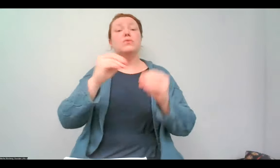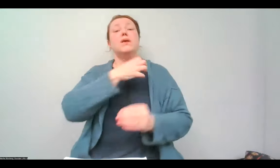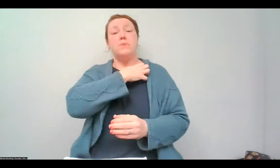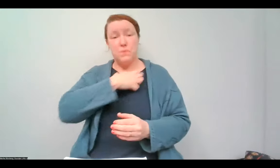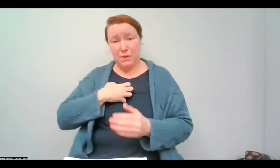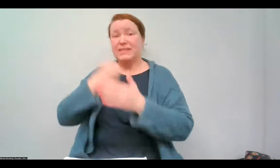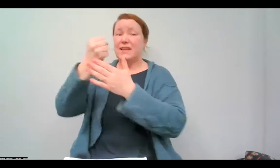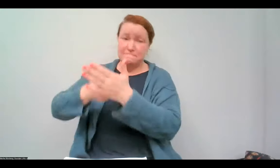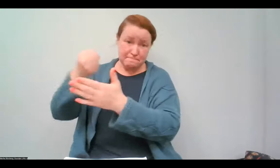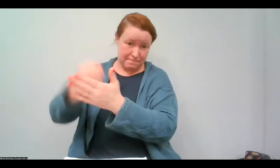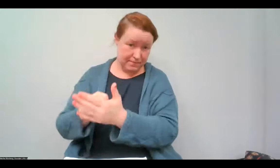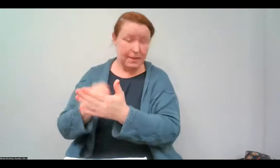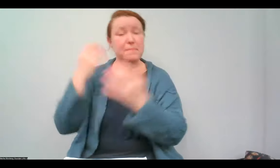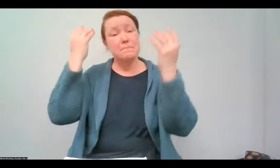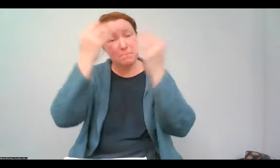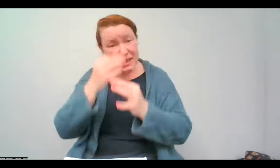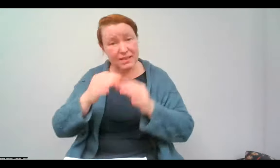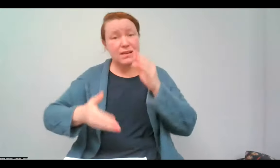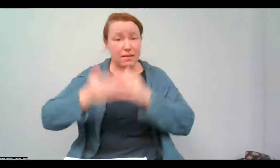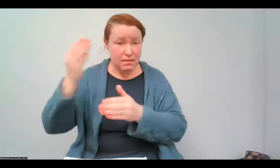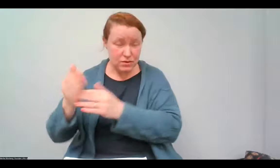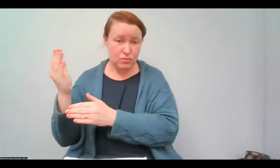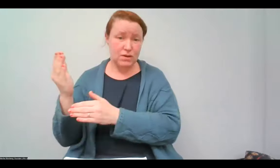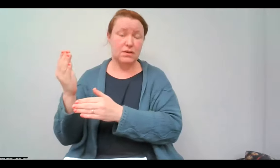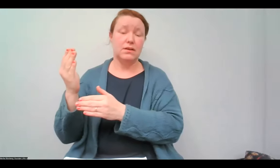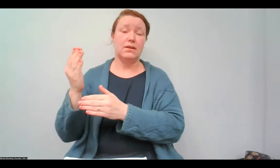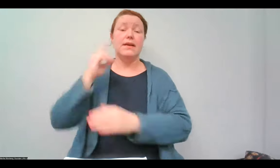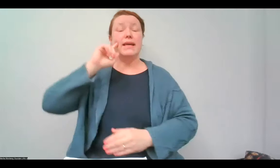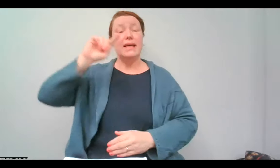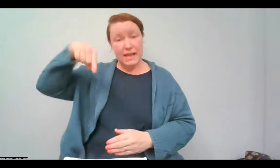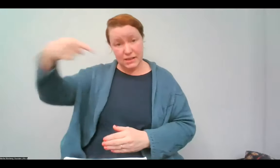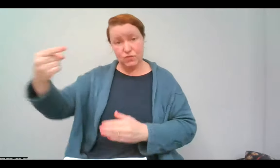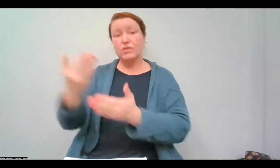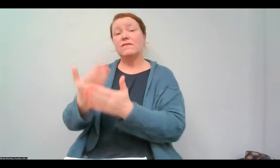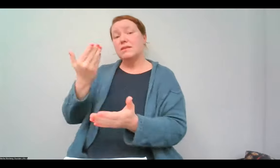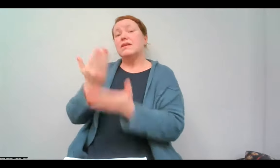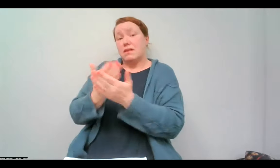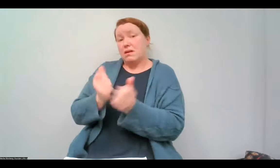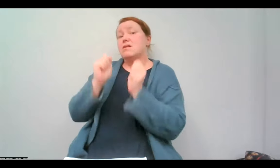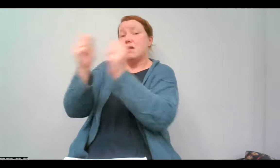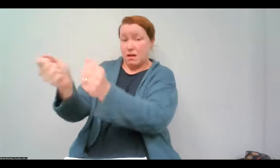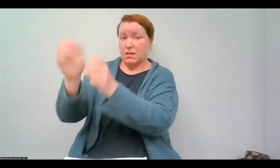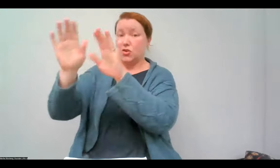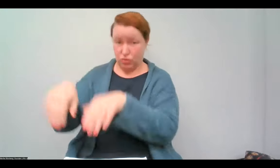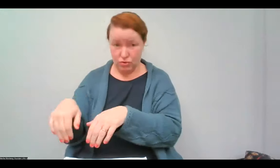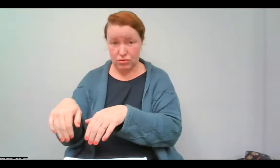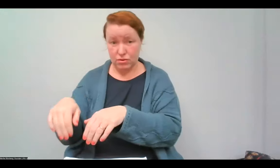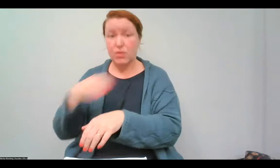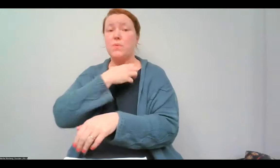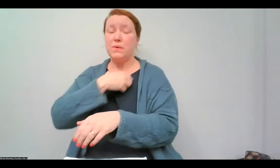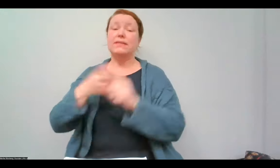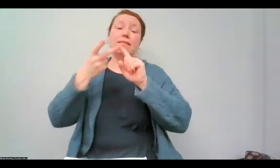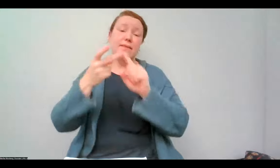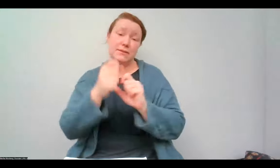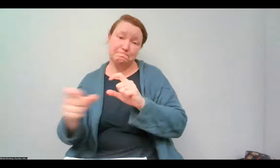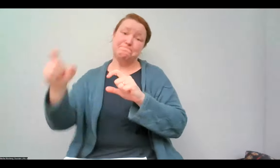päädyttiin kuitenkin sitten siihen, että Kuureen liitto yrittää tätä vielä jatkaa ja yrittää pohtia ratkaisuja sitten.